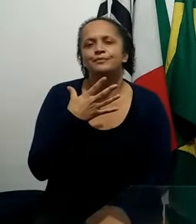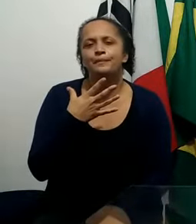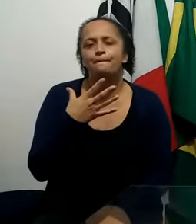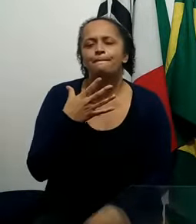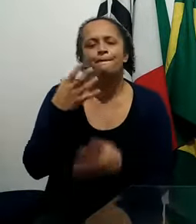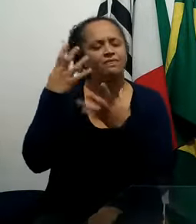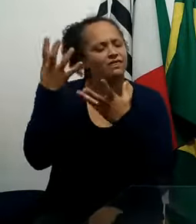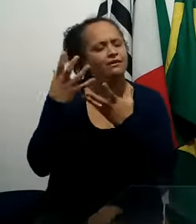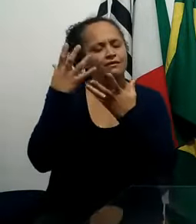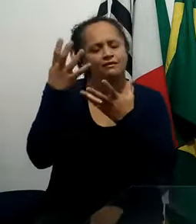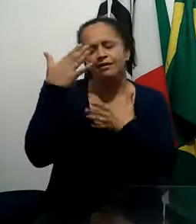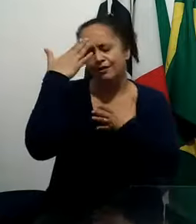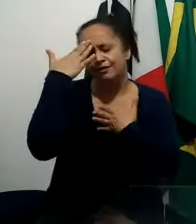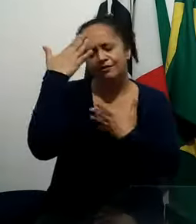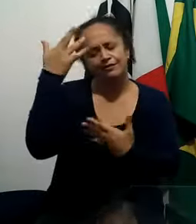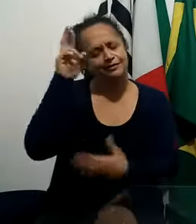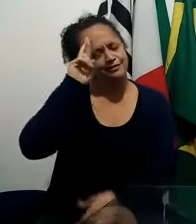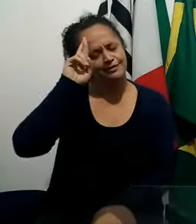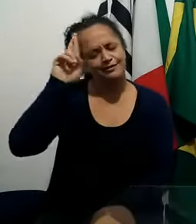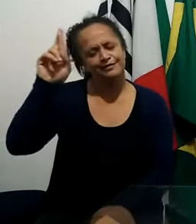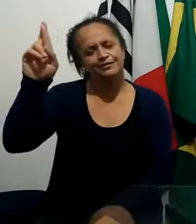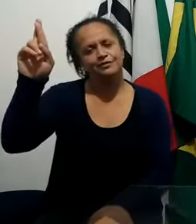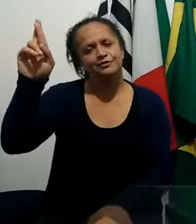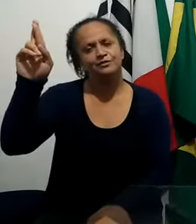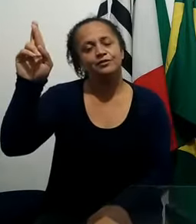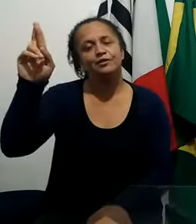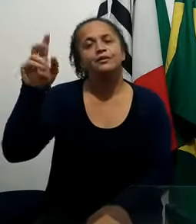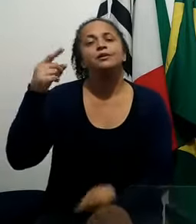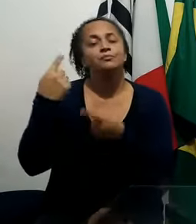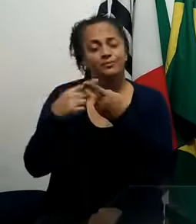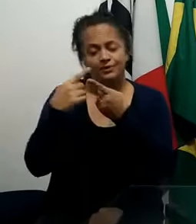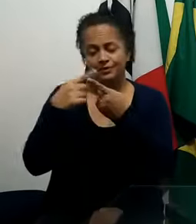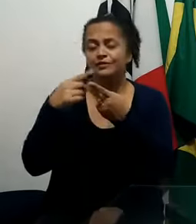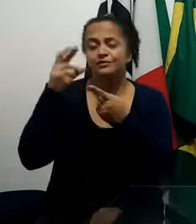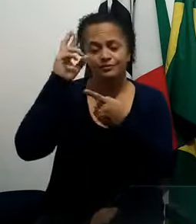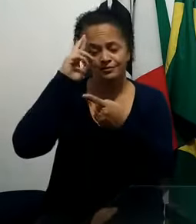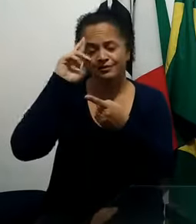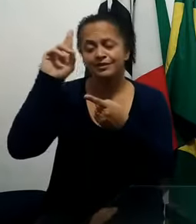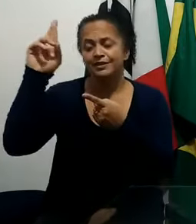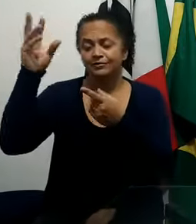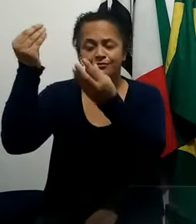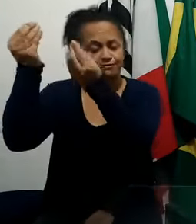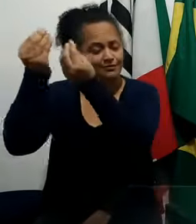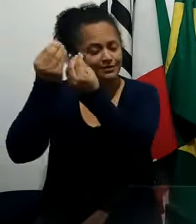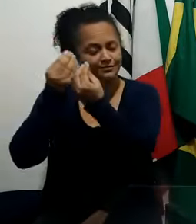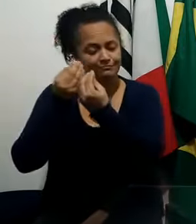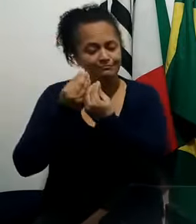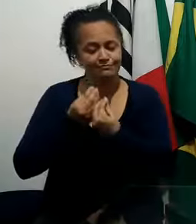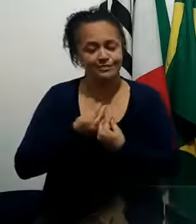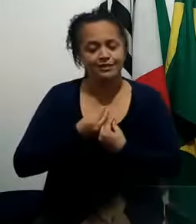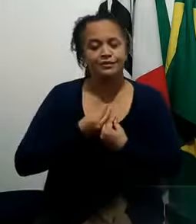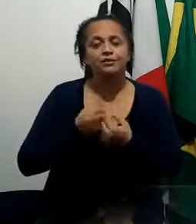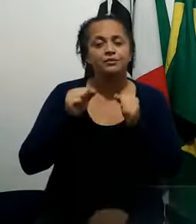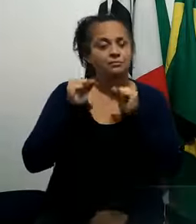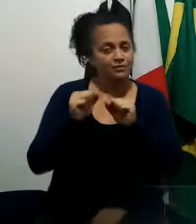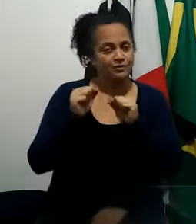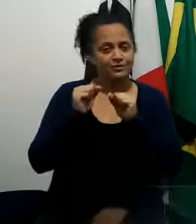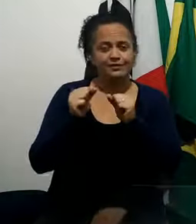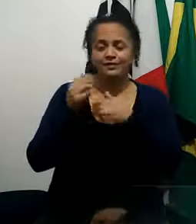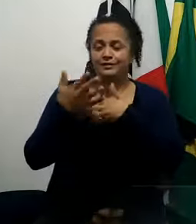Eu quero aqui te agradecer, Senhor, pela oportunidade que o Senhor me deu de ministrar